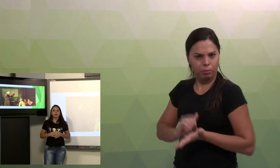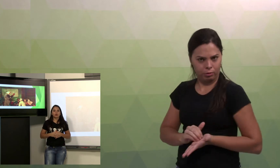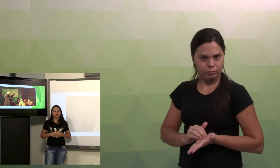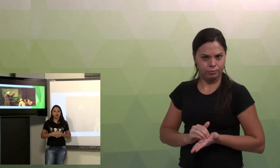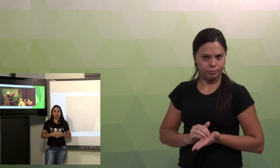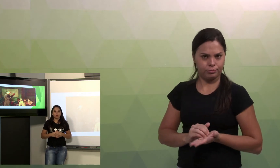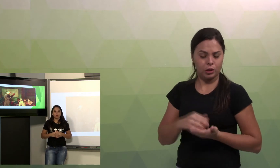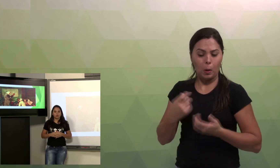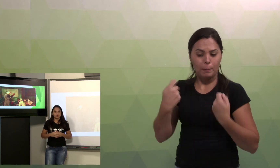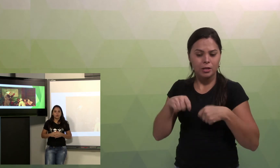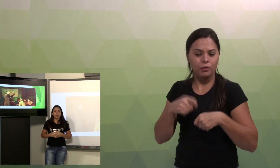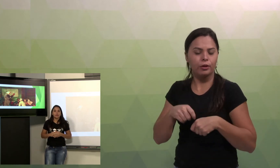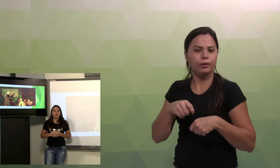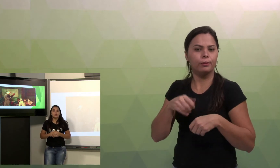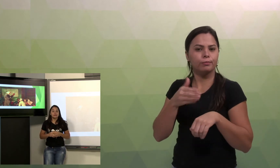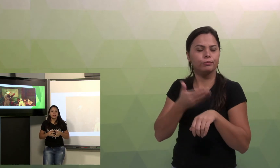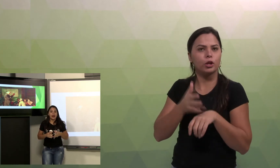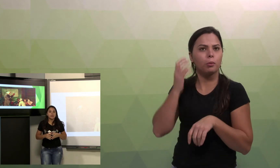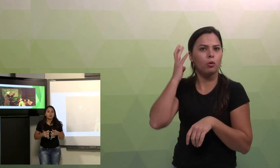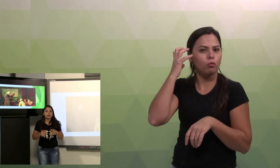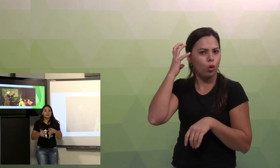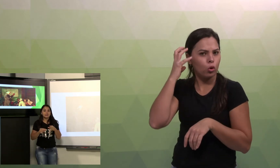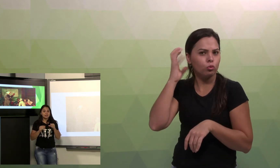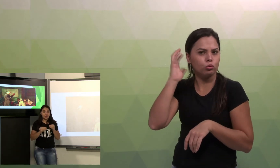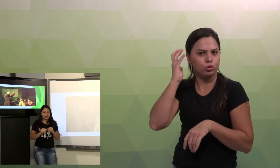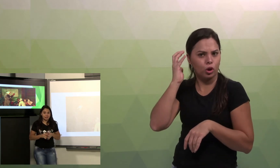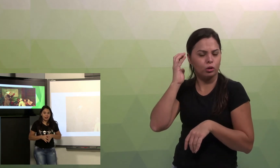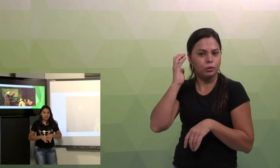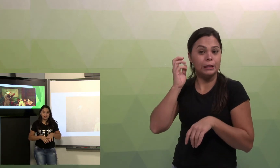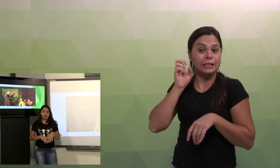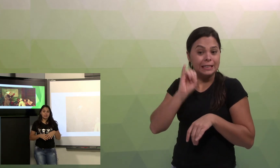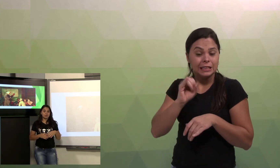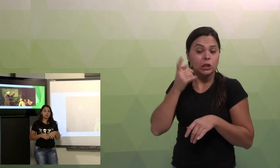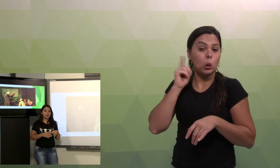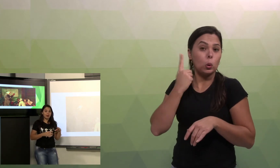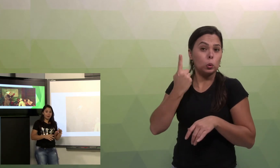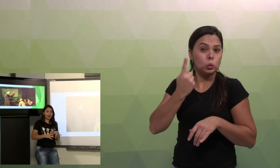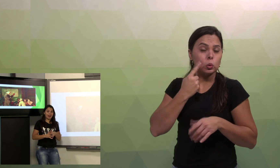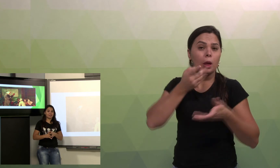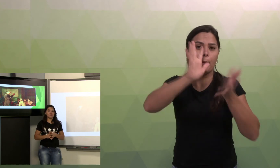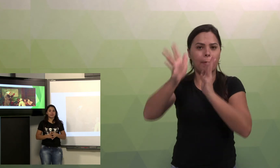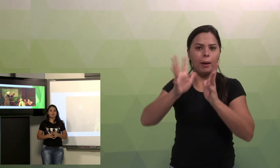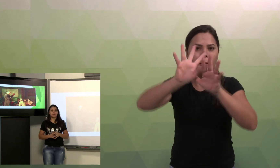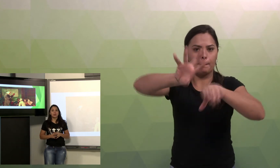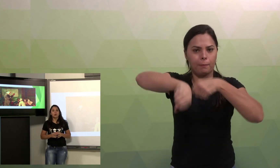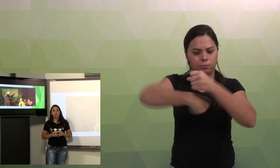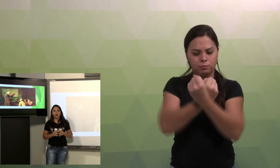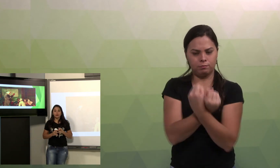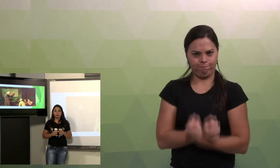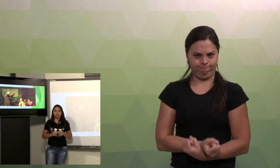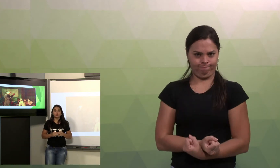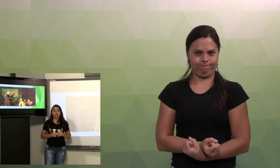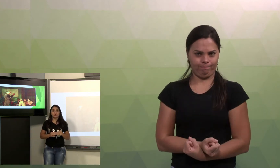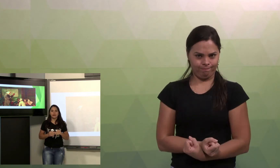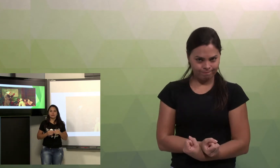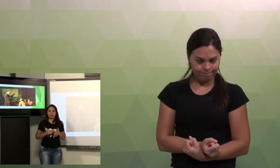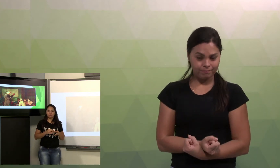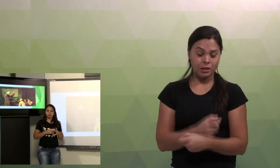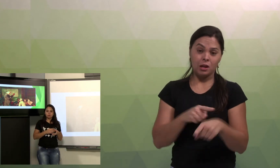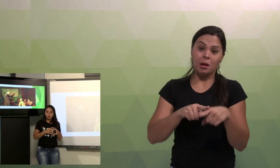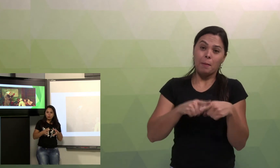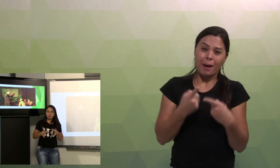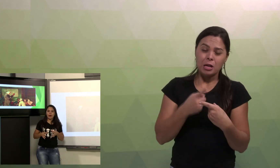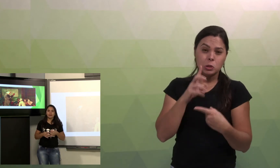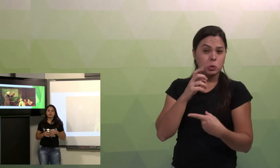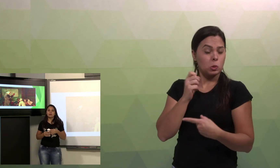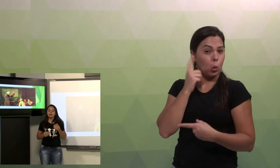treinamentos com fonoaudiólogos e, se caso eles sinalizassem, as mãos eram amarradas. Porém, os surdos eles